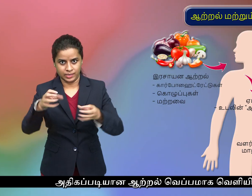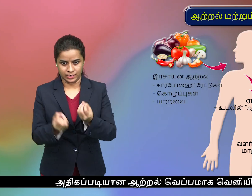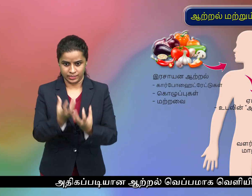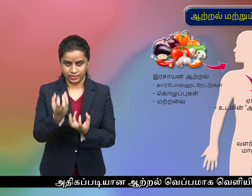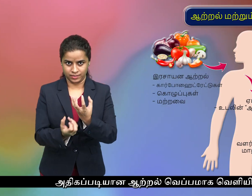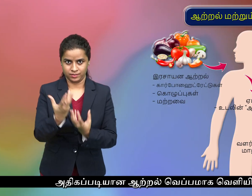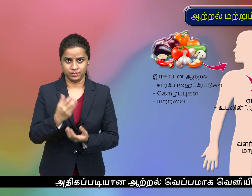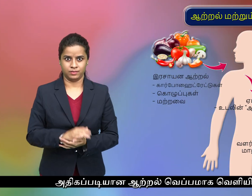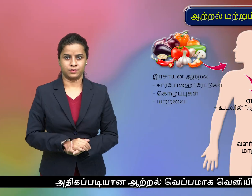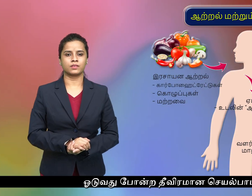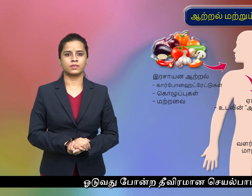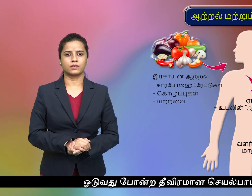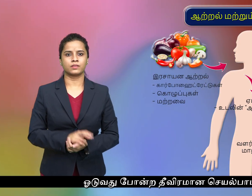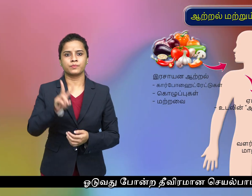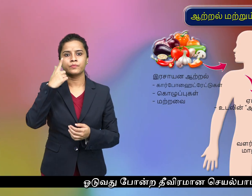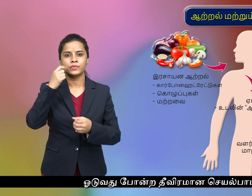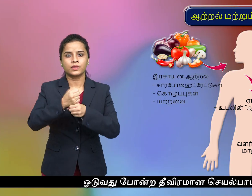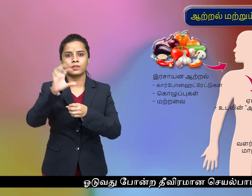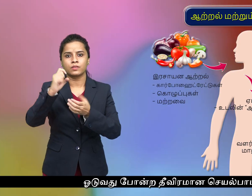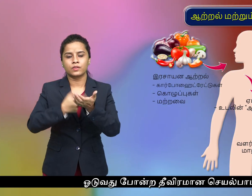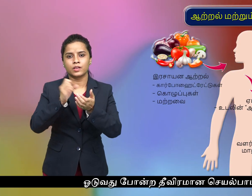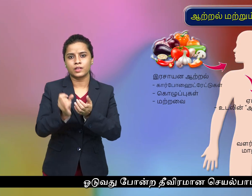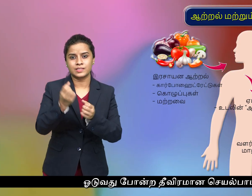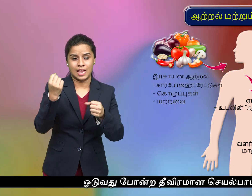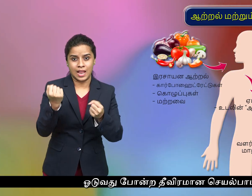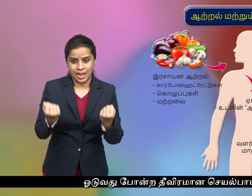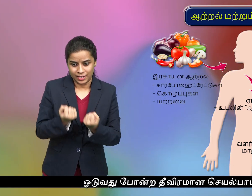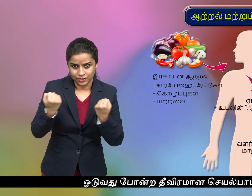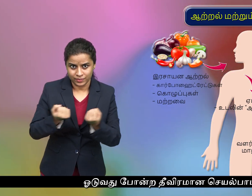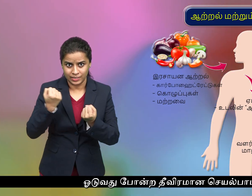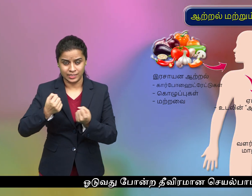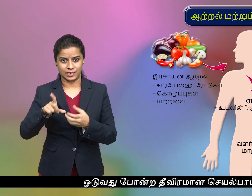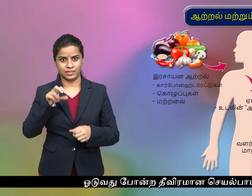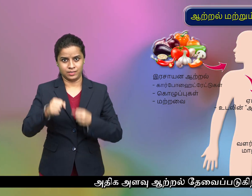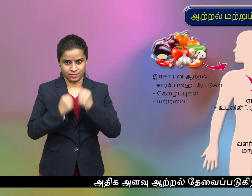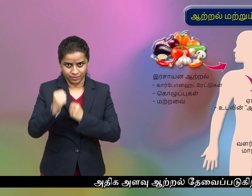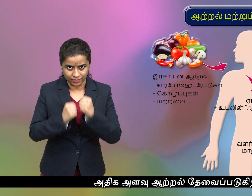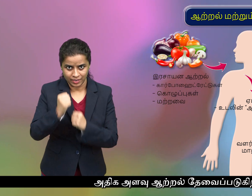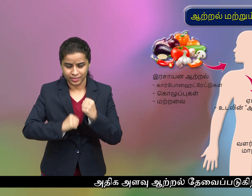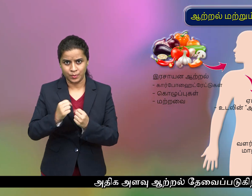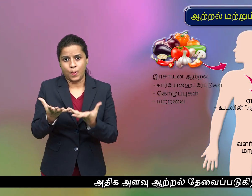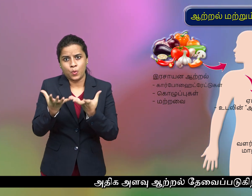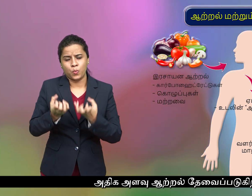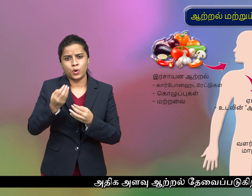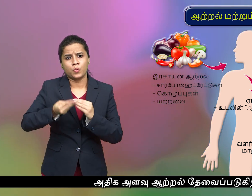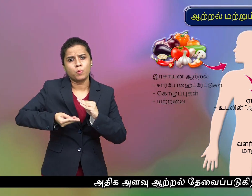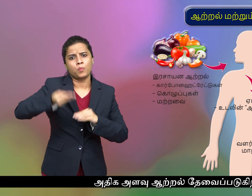வெளியிடப்படுகிறது. ஓடுவது போன்ற தீவிரமான செயல்பாட்டிற்கு அதிக அளவு ஆற்றல் தேவைப்படுகிறது.